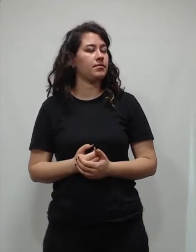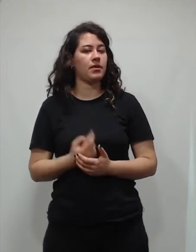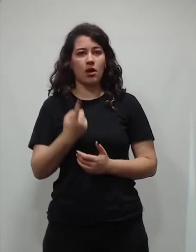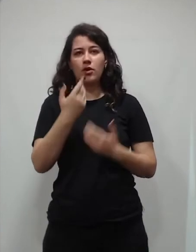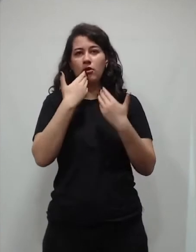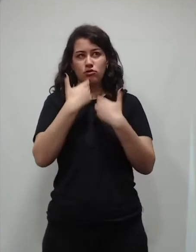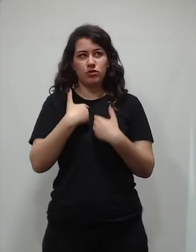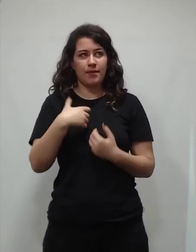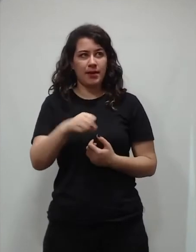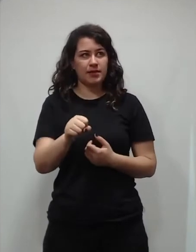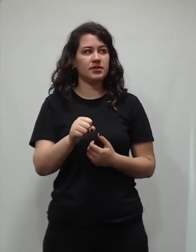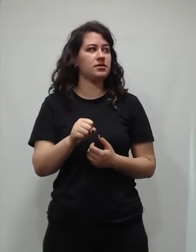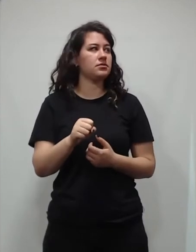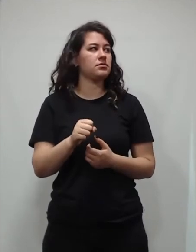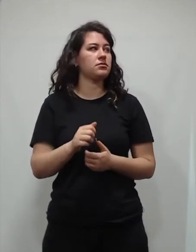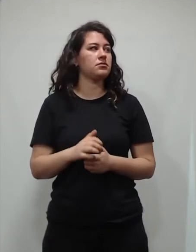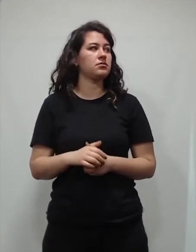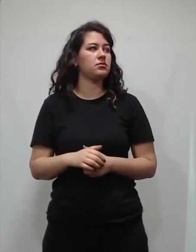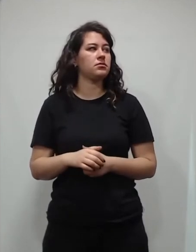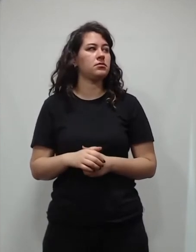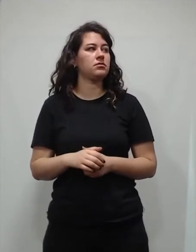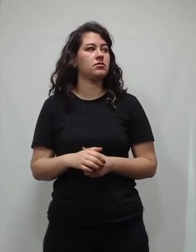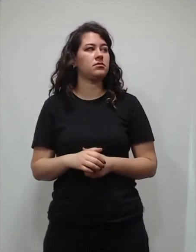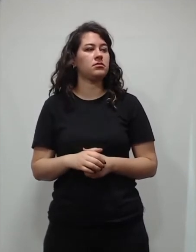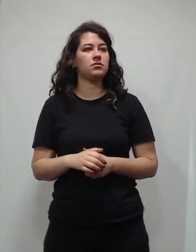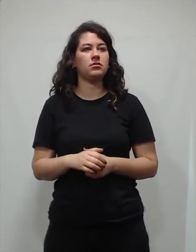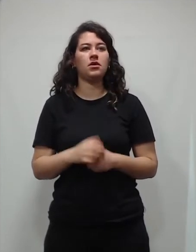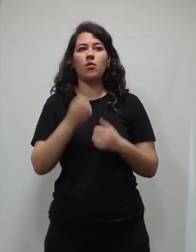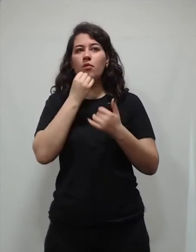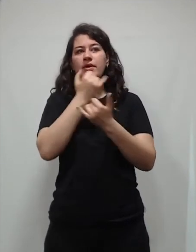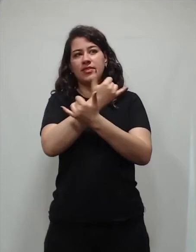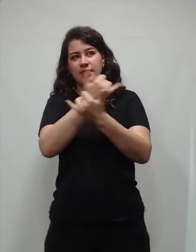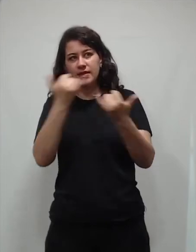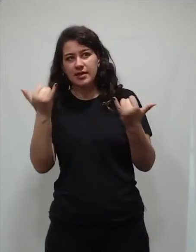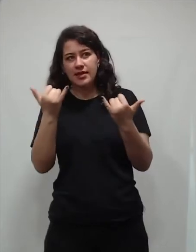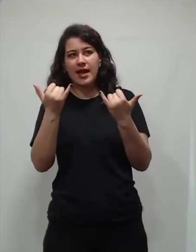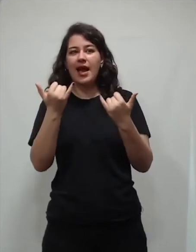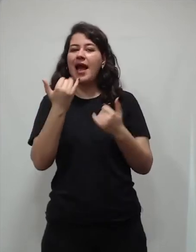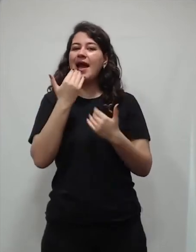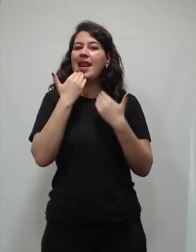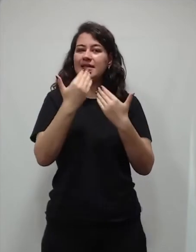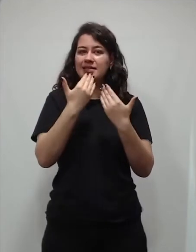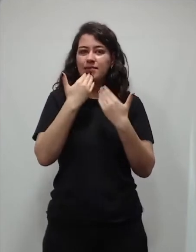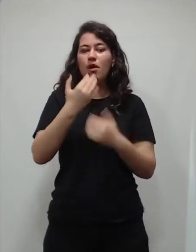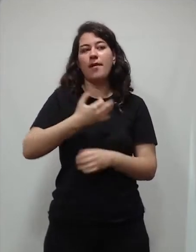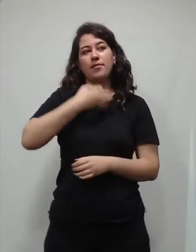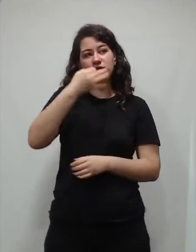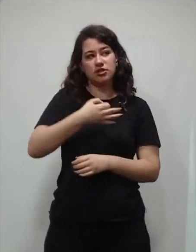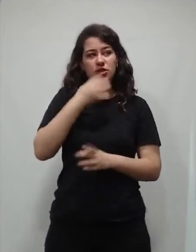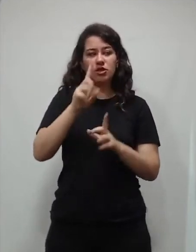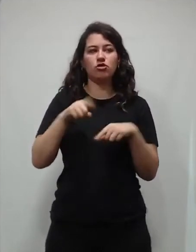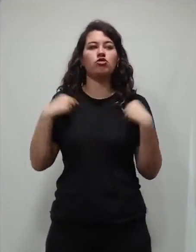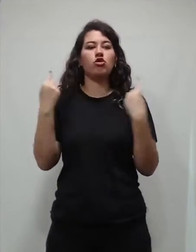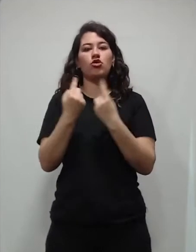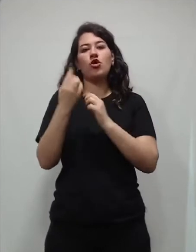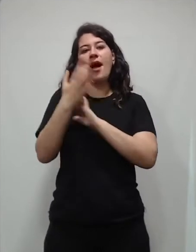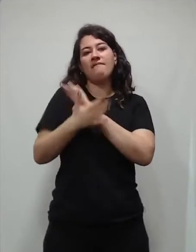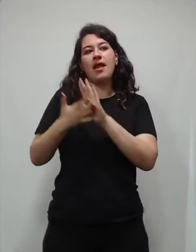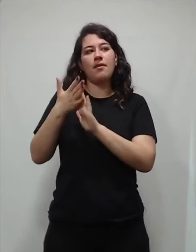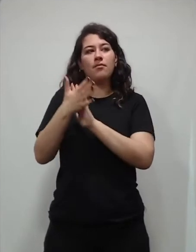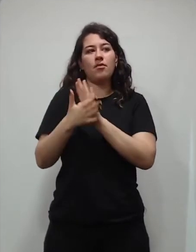otra consulta de Julio de. Buen día, agradecemos las exposiciones. Nosotros hablamos